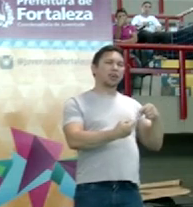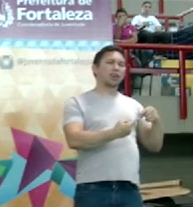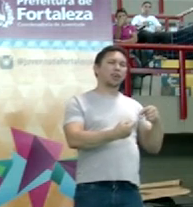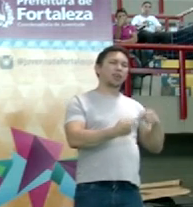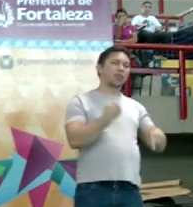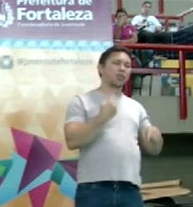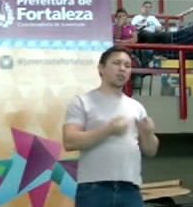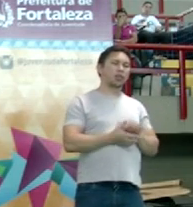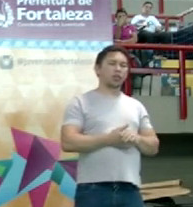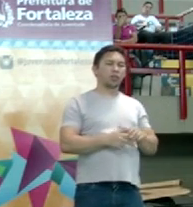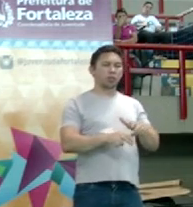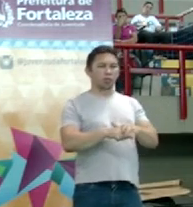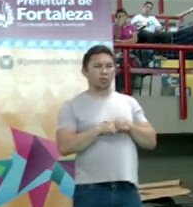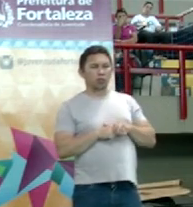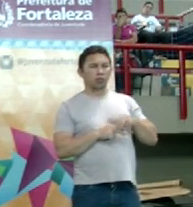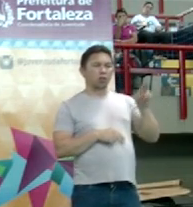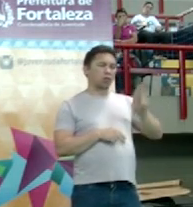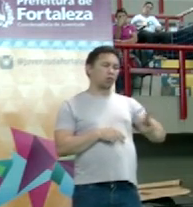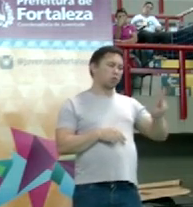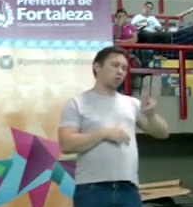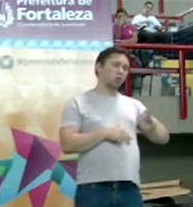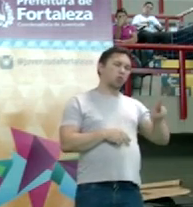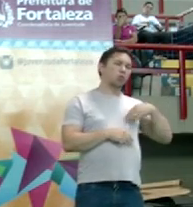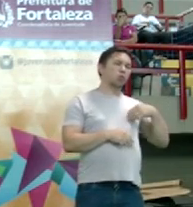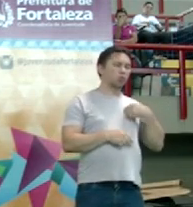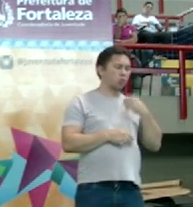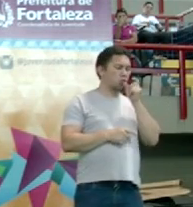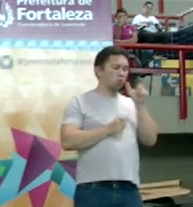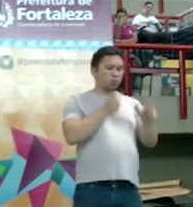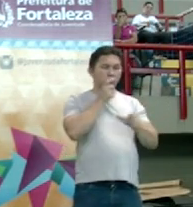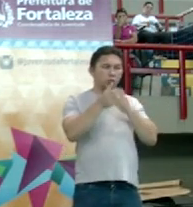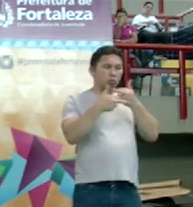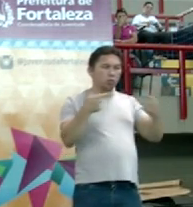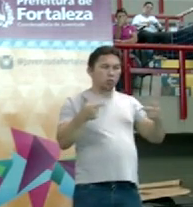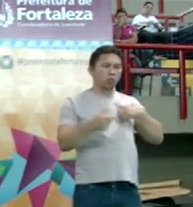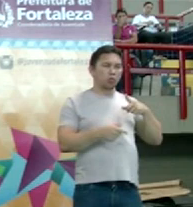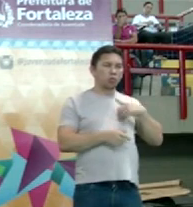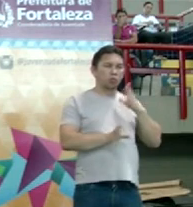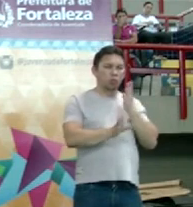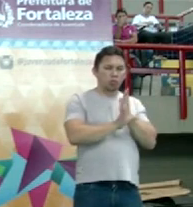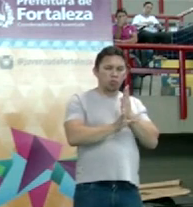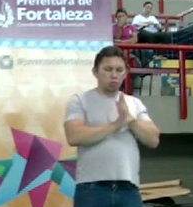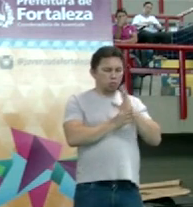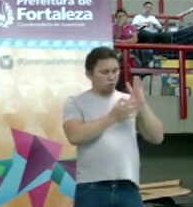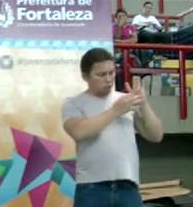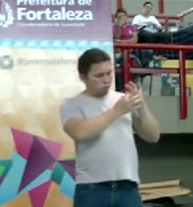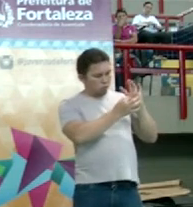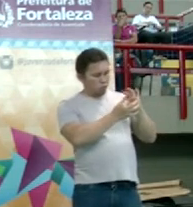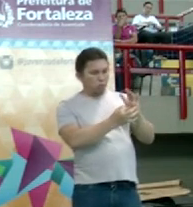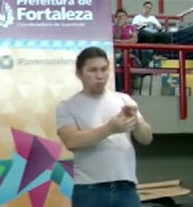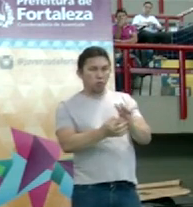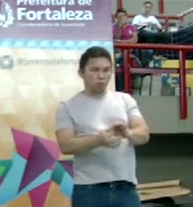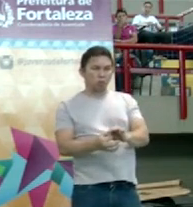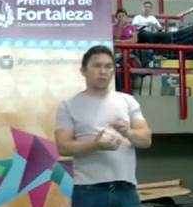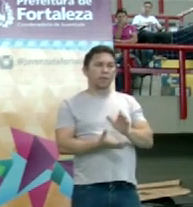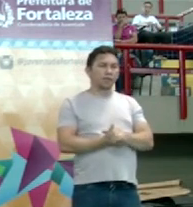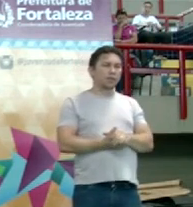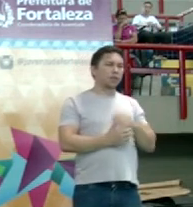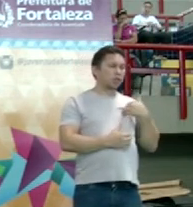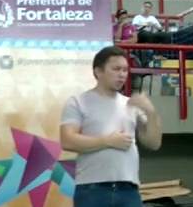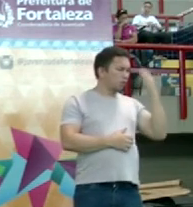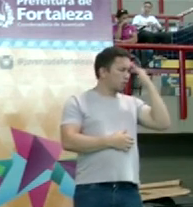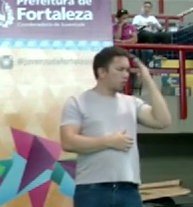são maneiras que você vai utilizando a sugestão de tornar menor a idade dos infratores,